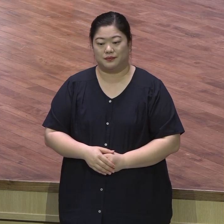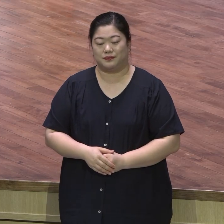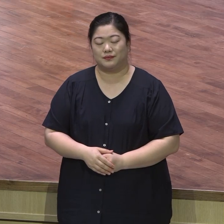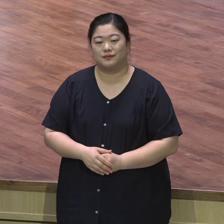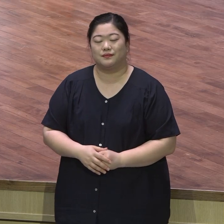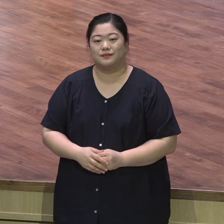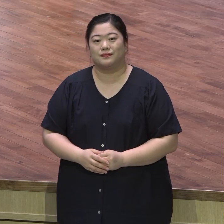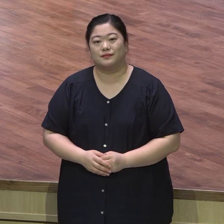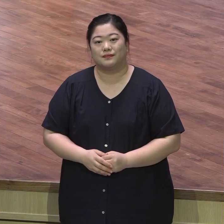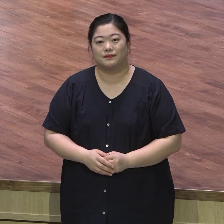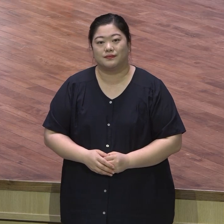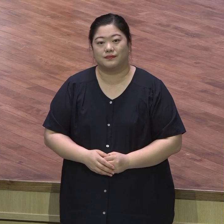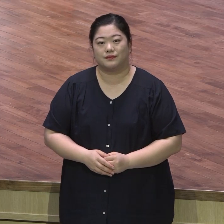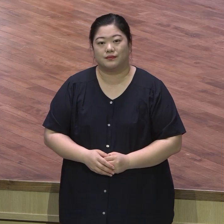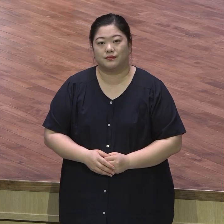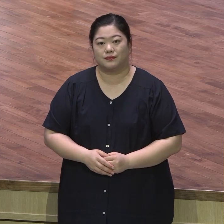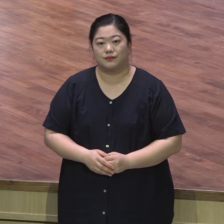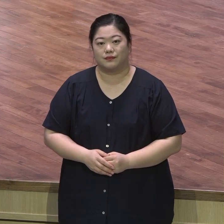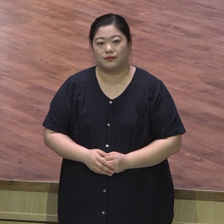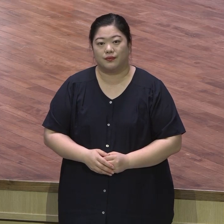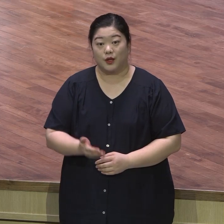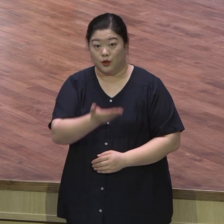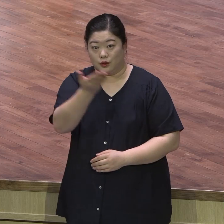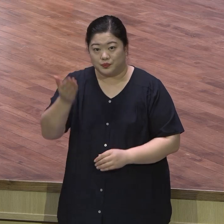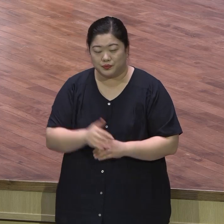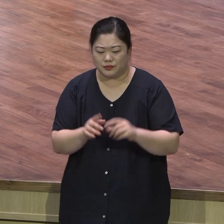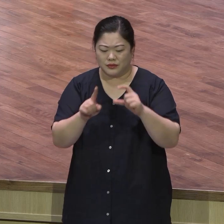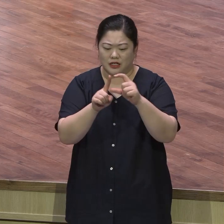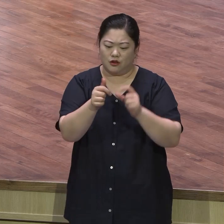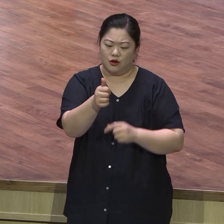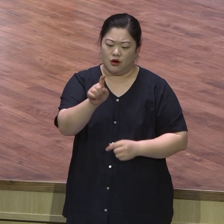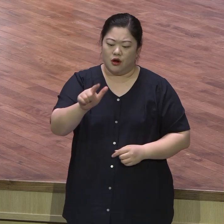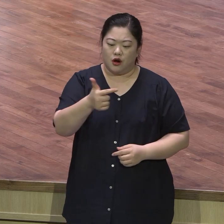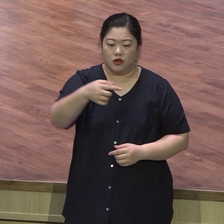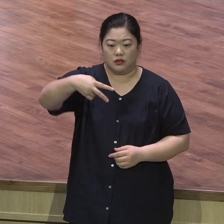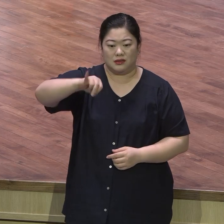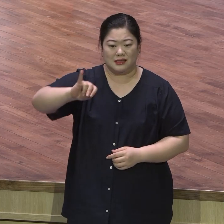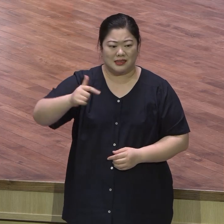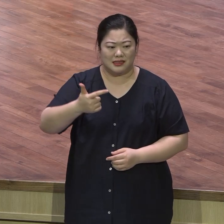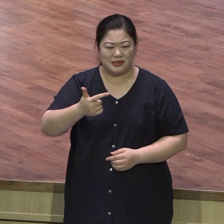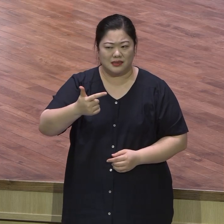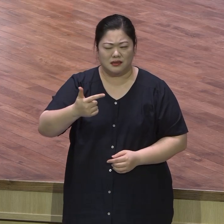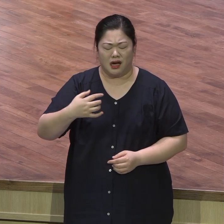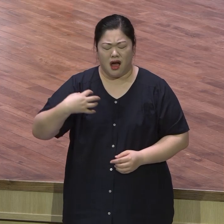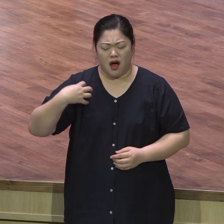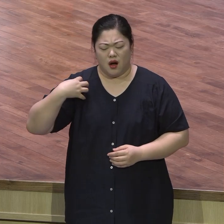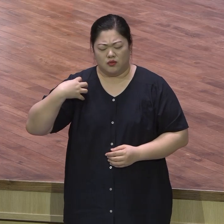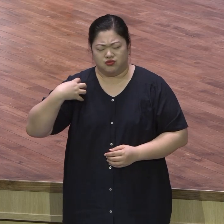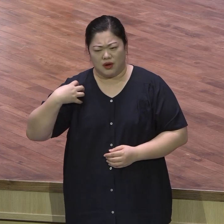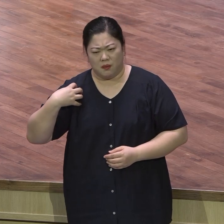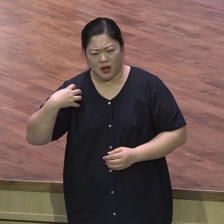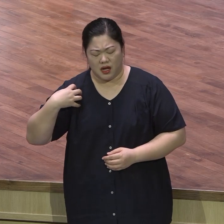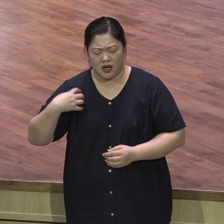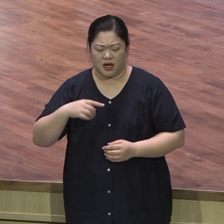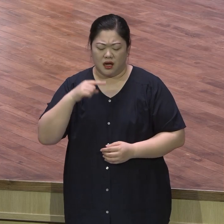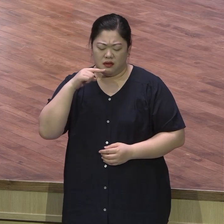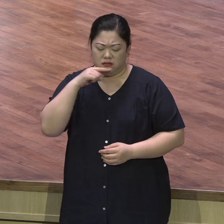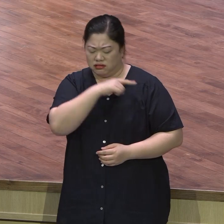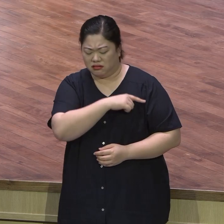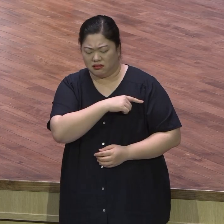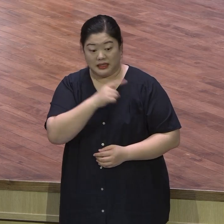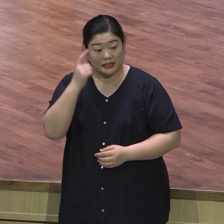정말 여러분이 헌신에 대해서 마이너스 사고, 이게 아니고 플러스 사고를